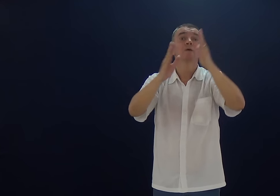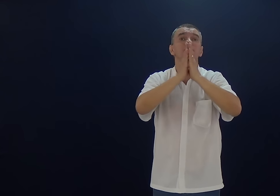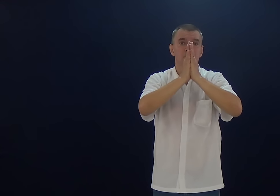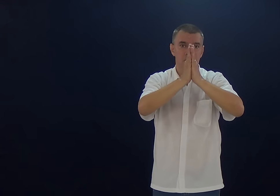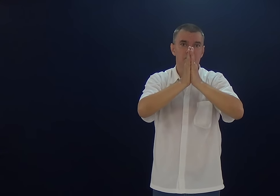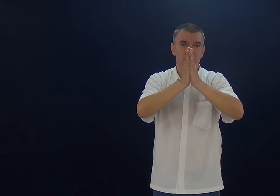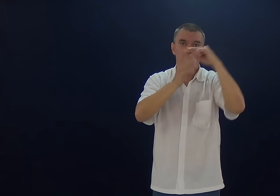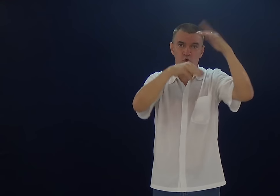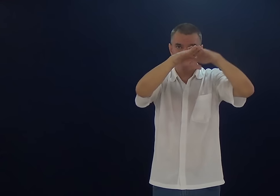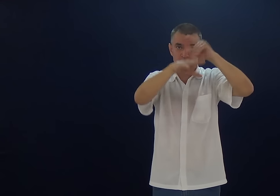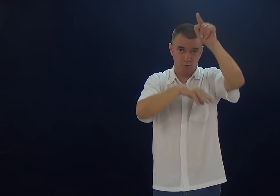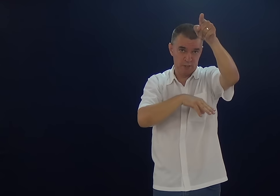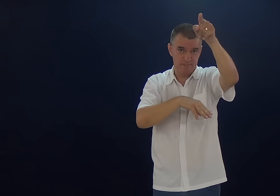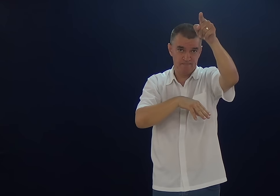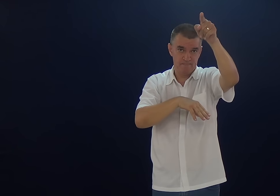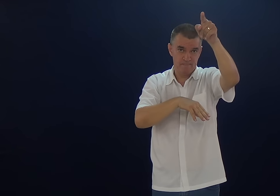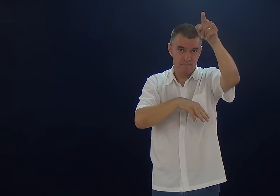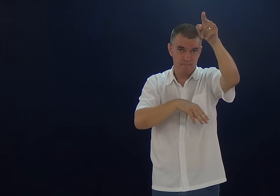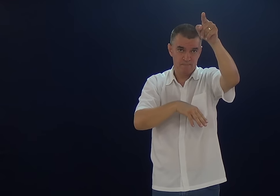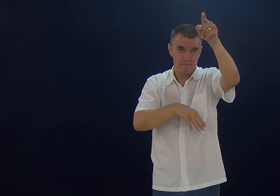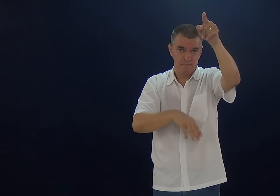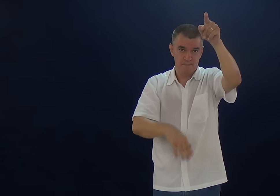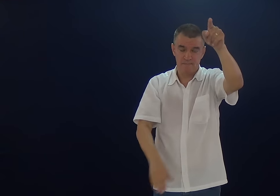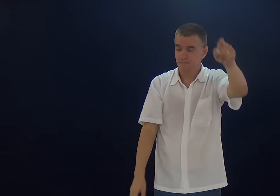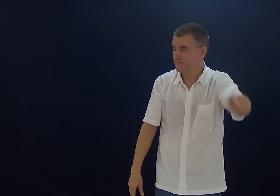aqui por favor depois conversar com